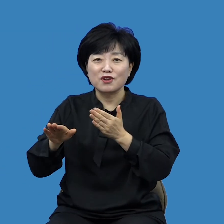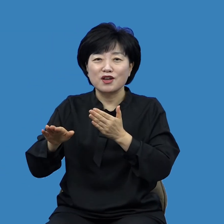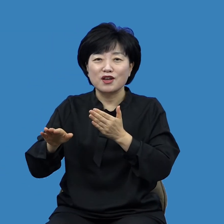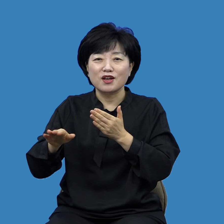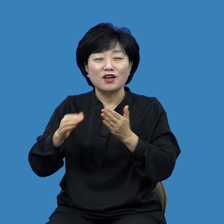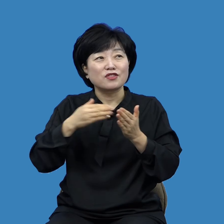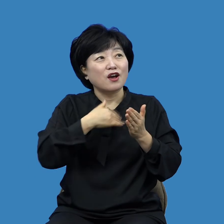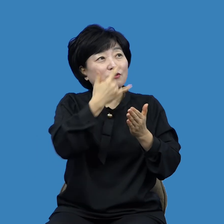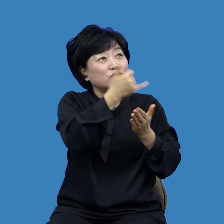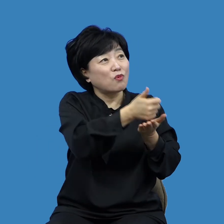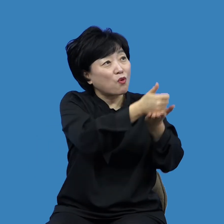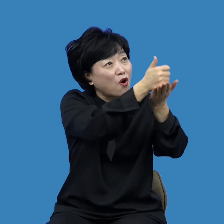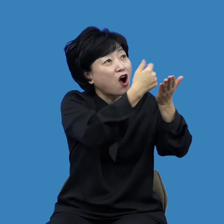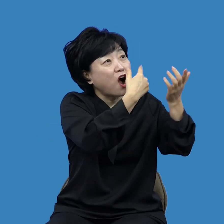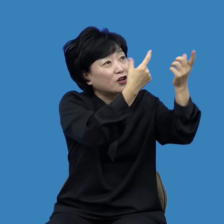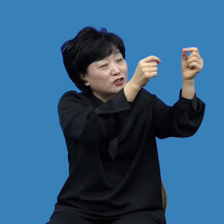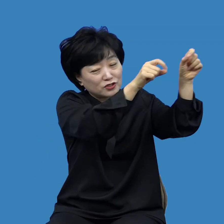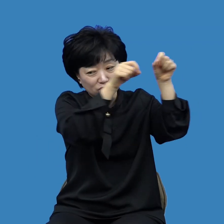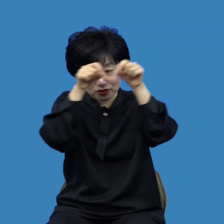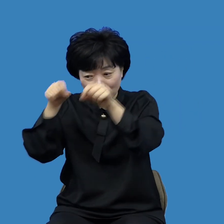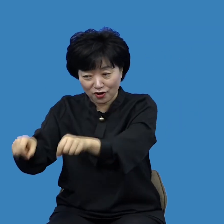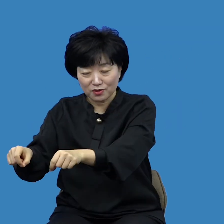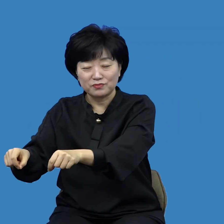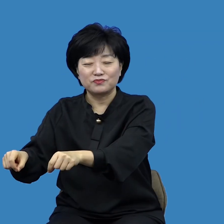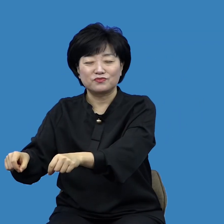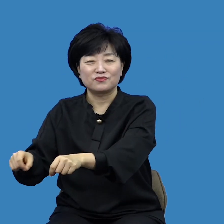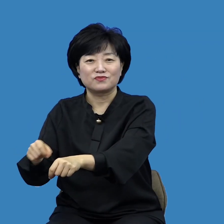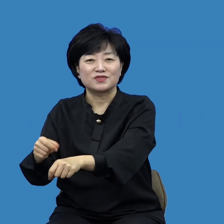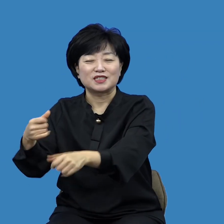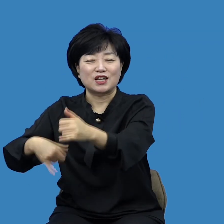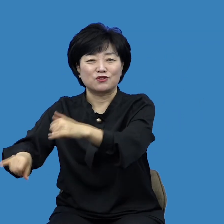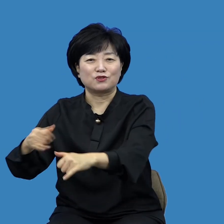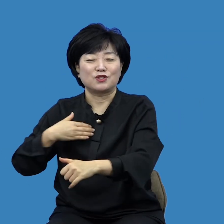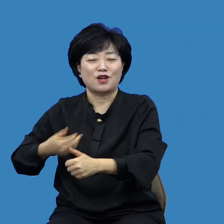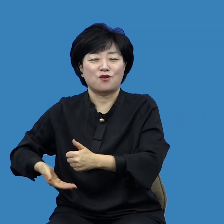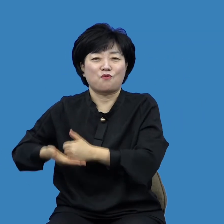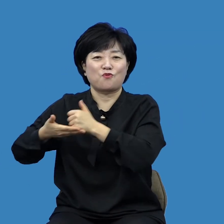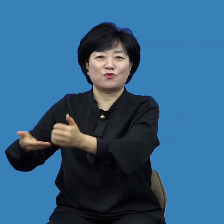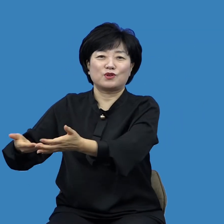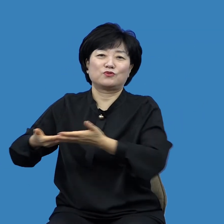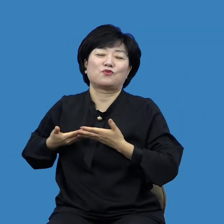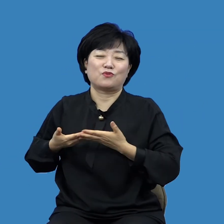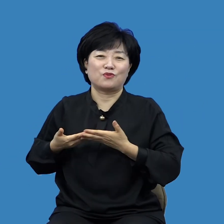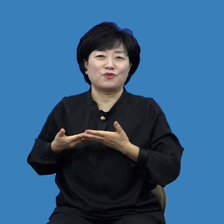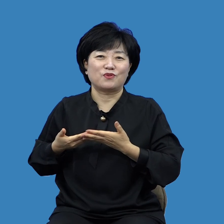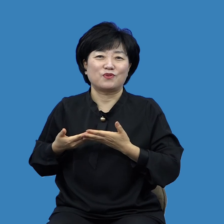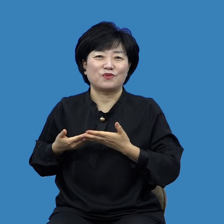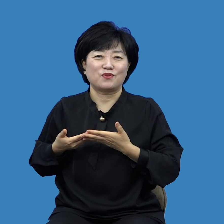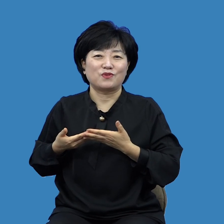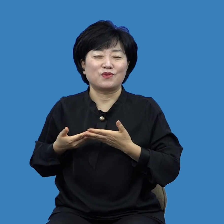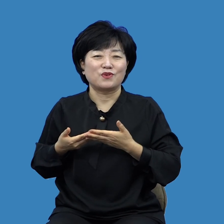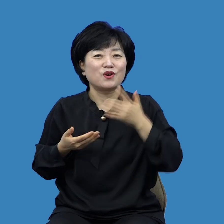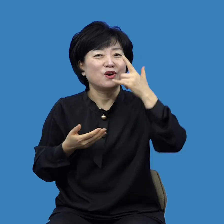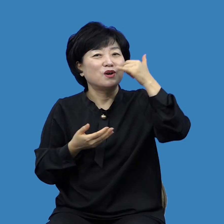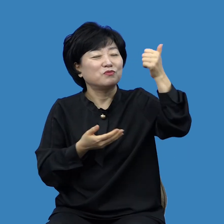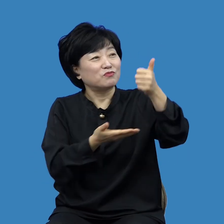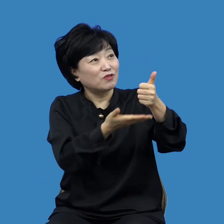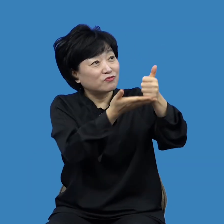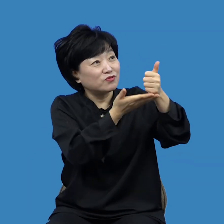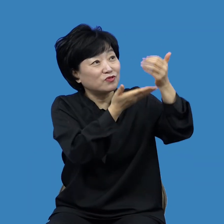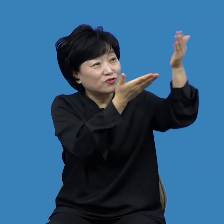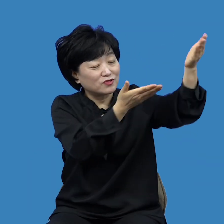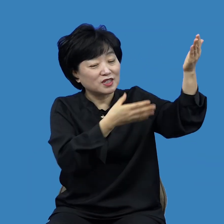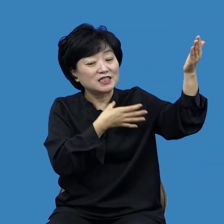부모님을 공경했듯이 똑같이 공경하게 돼요. 그래서 보면은 자기 부모를 공경했던 사람 치고 노년의